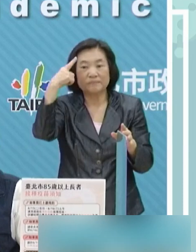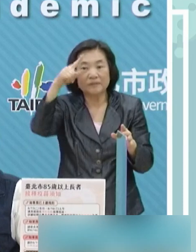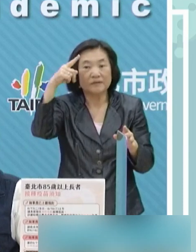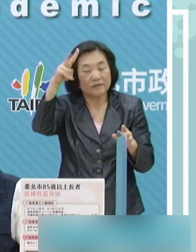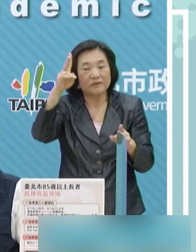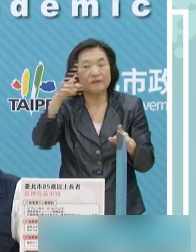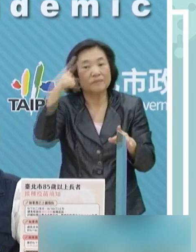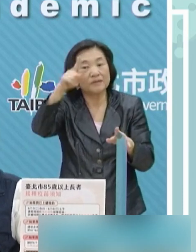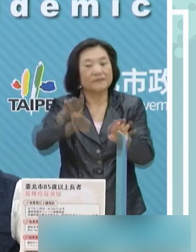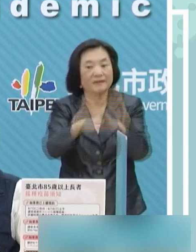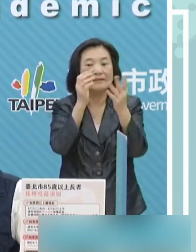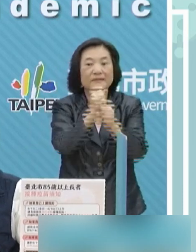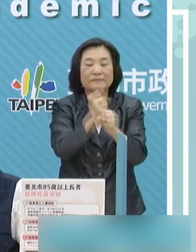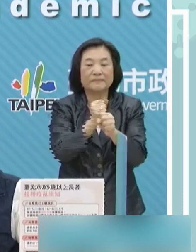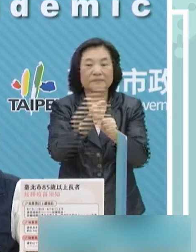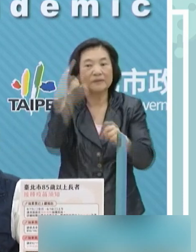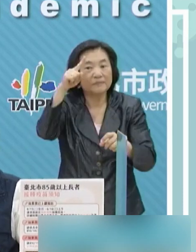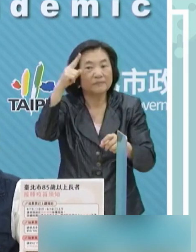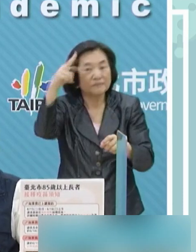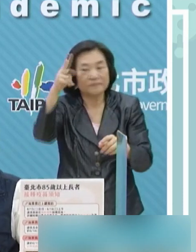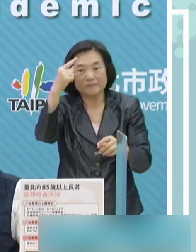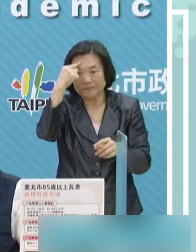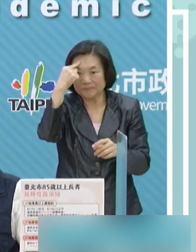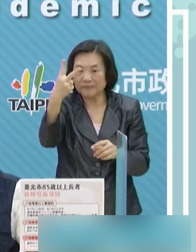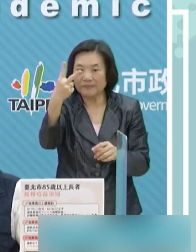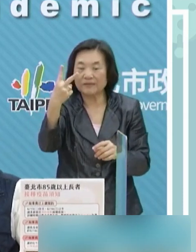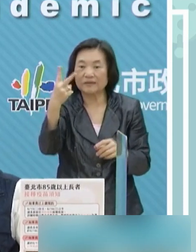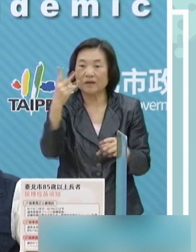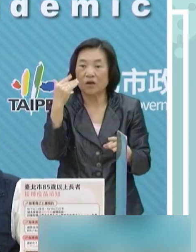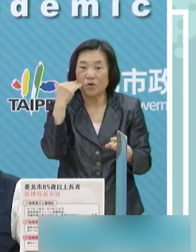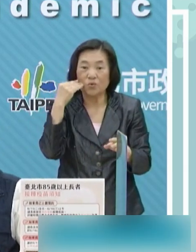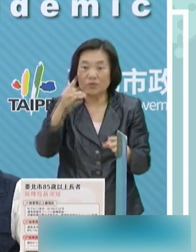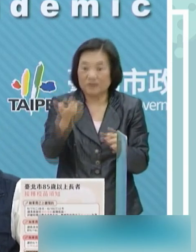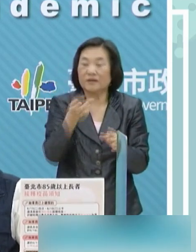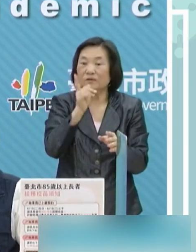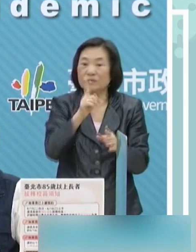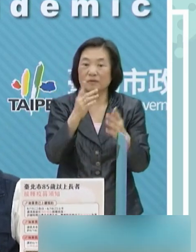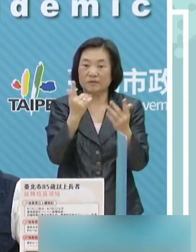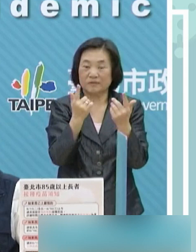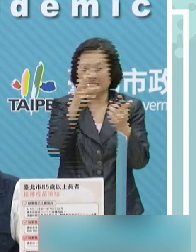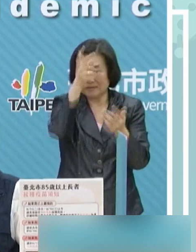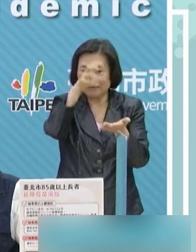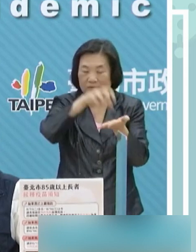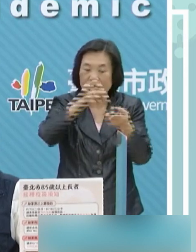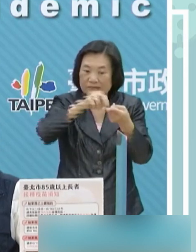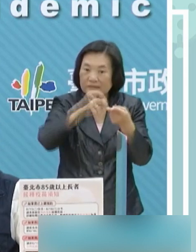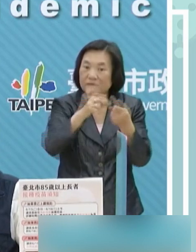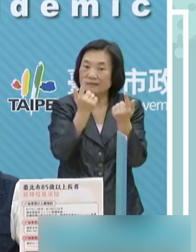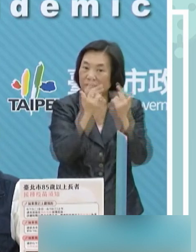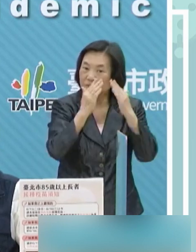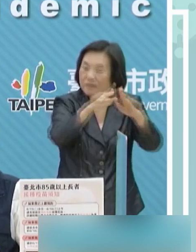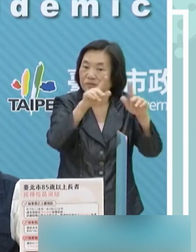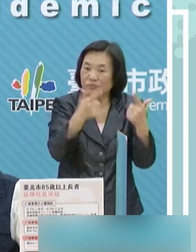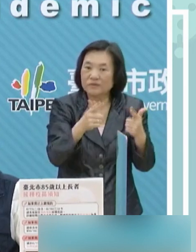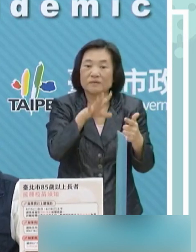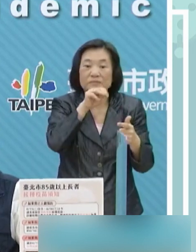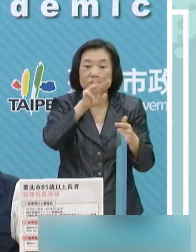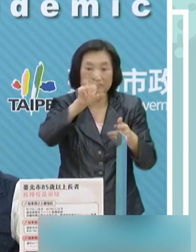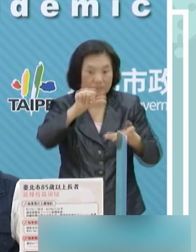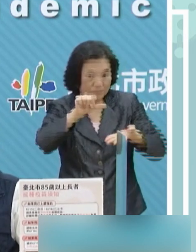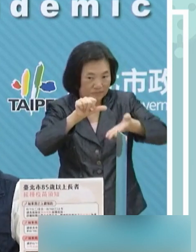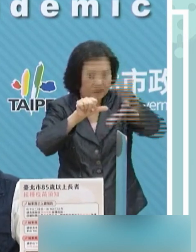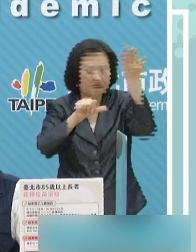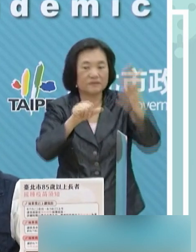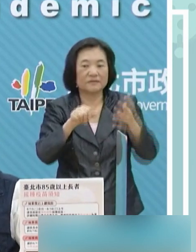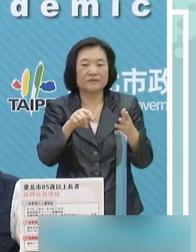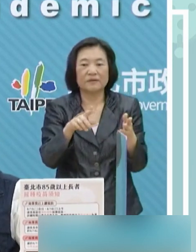因为坦白讲哦，住在台北市，但是不是涉及在台北市的长者到底有多少？你问我，我实在不知道，因为